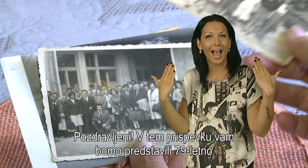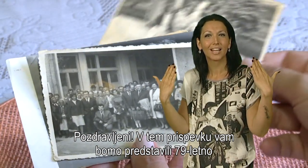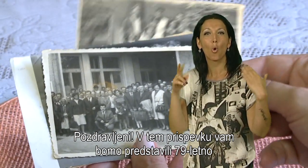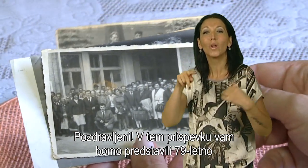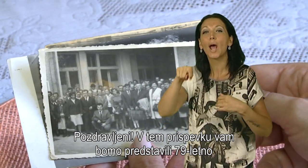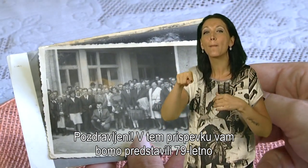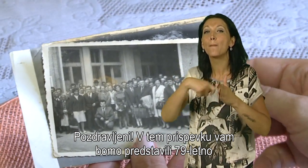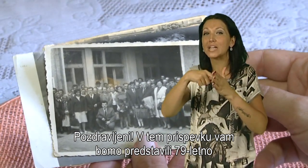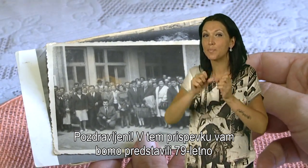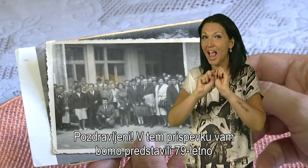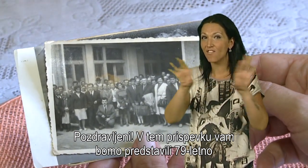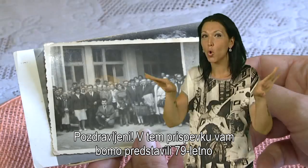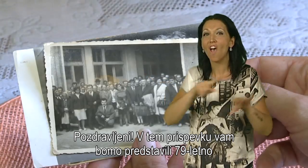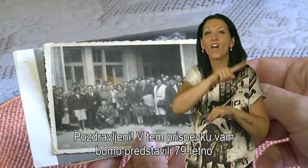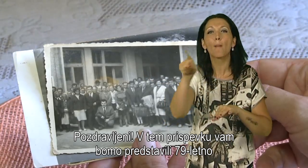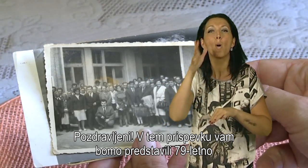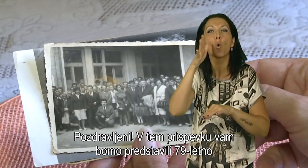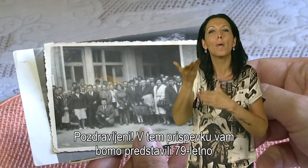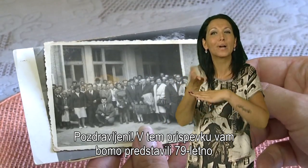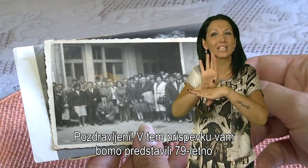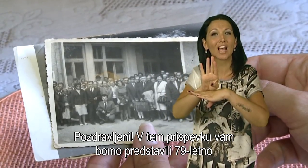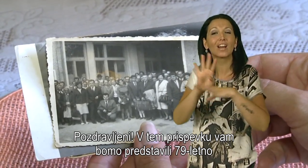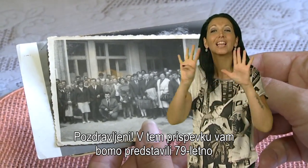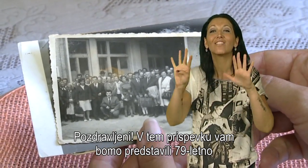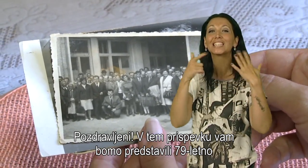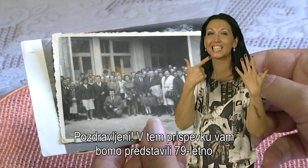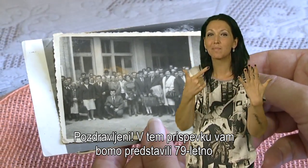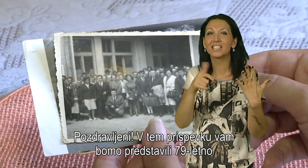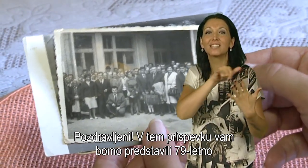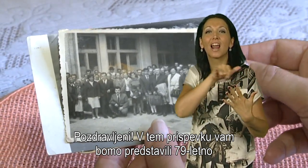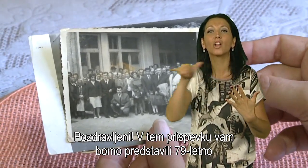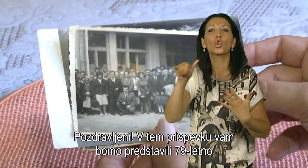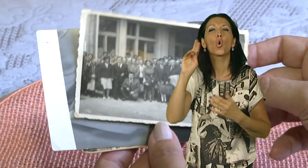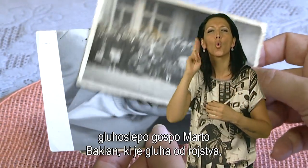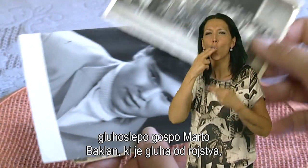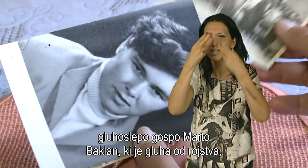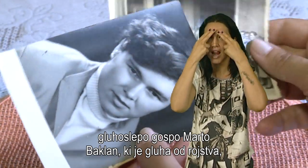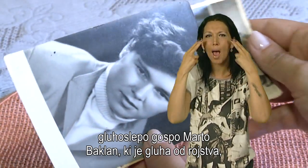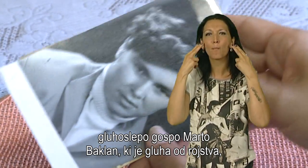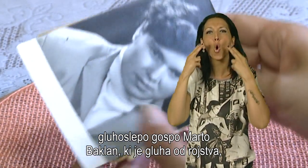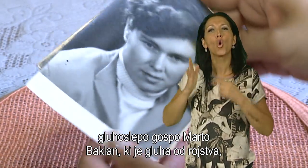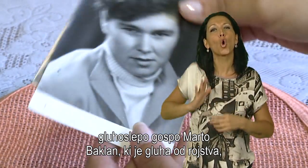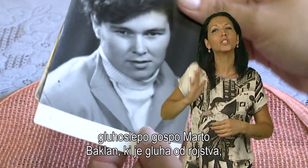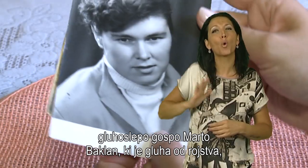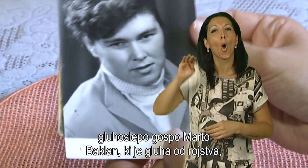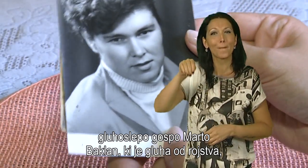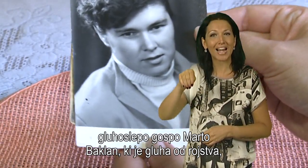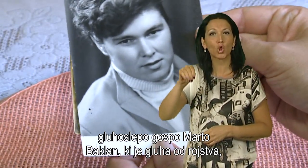Pozdravljeni! V tem prispevku vam bomo predstavili 79-letno gluhoslepo gospo Marto Baklan, ki je gluha